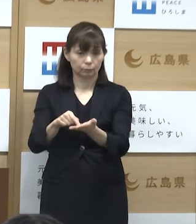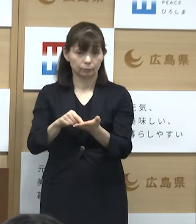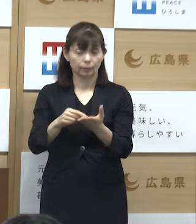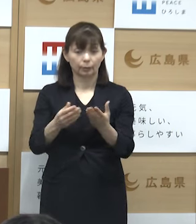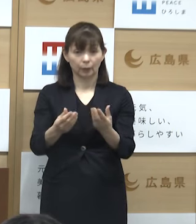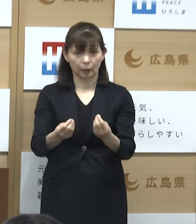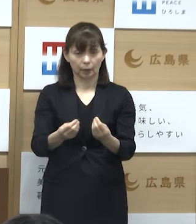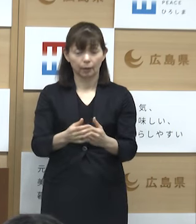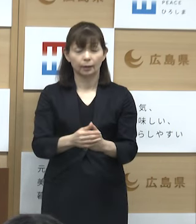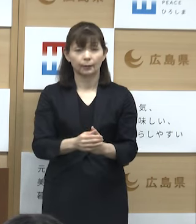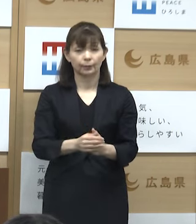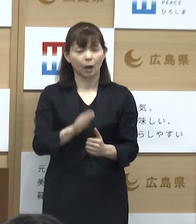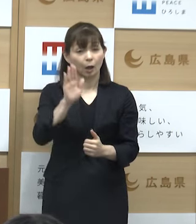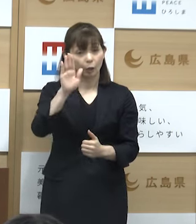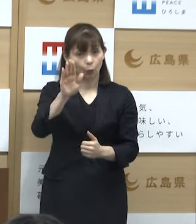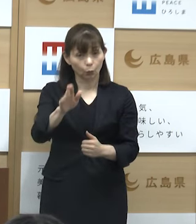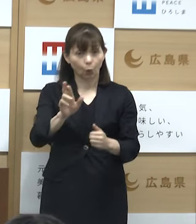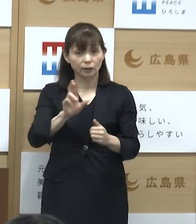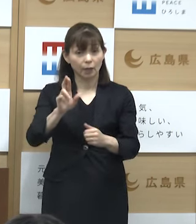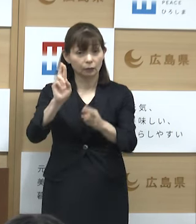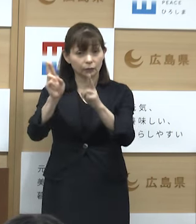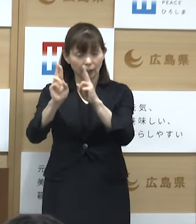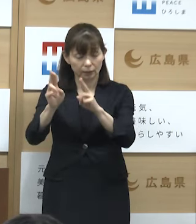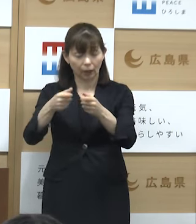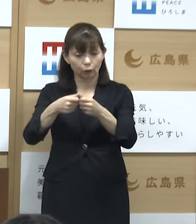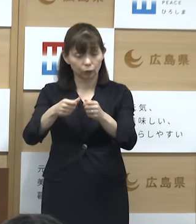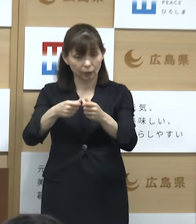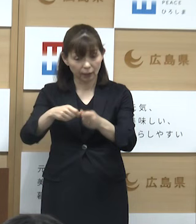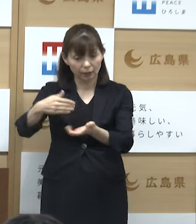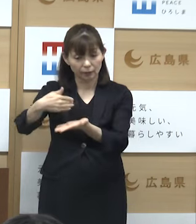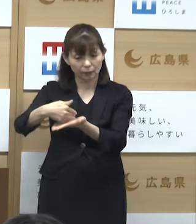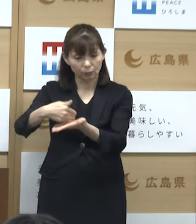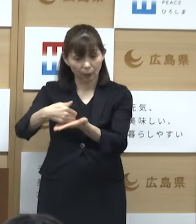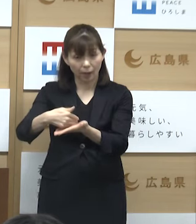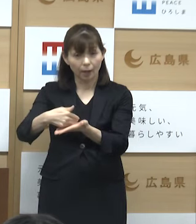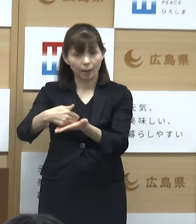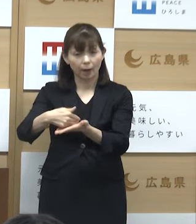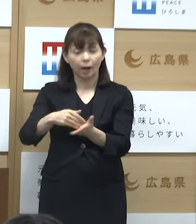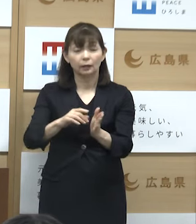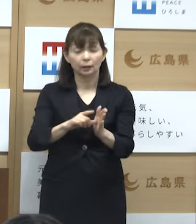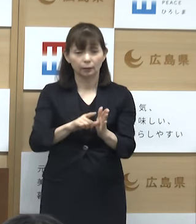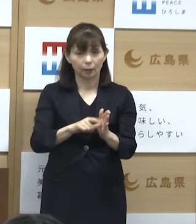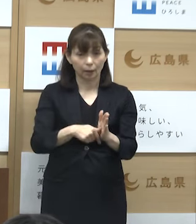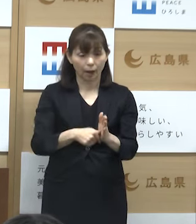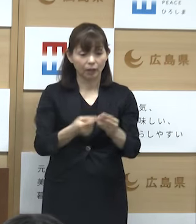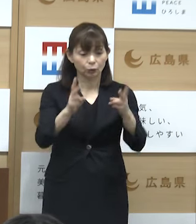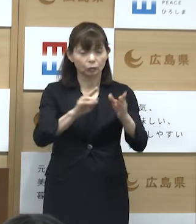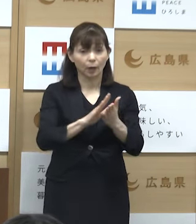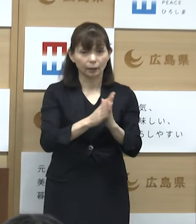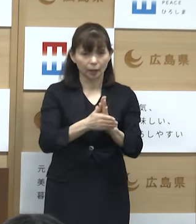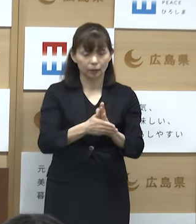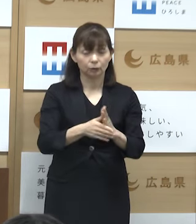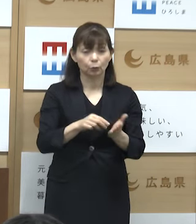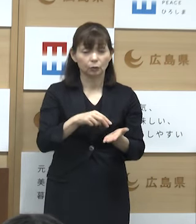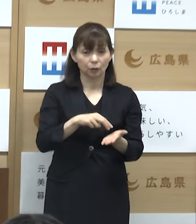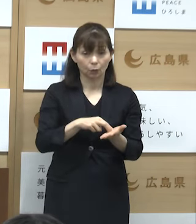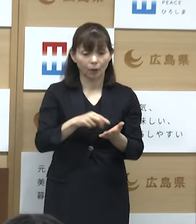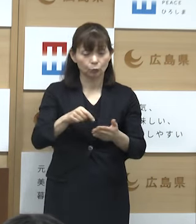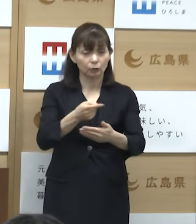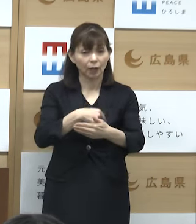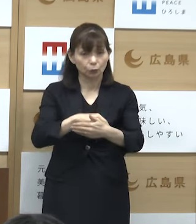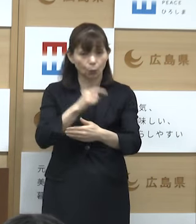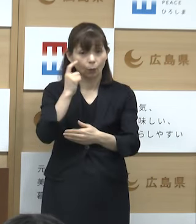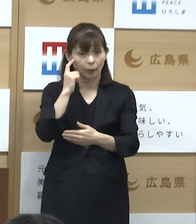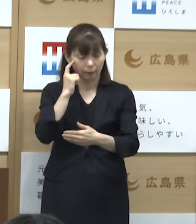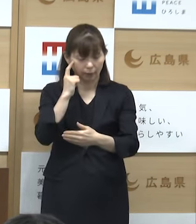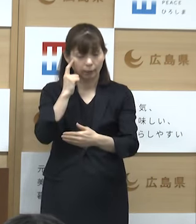後JR から具体的な説明があった場合にはですね、本件としては、まあ、その内容を踏まえて、まあ、島根県、あるいは